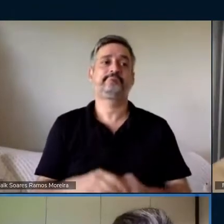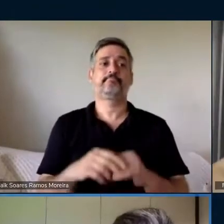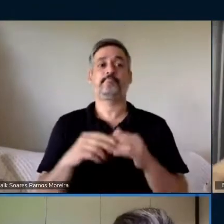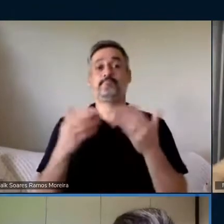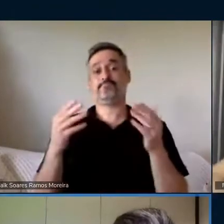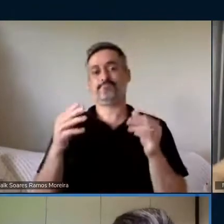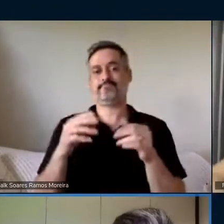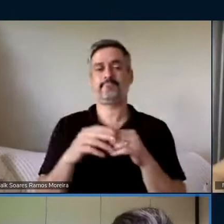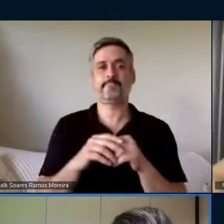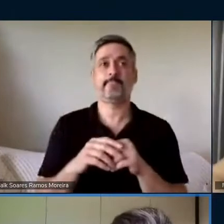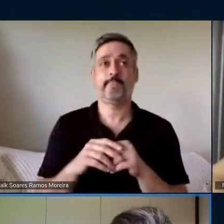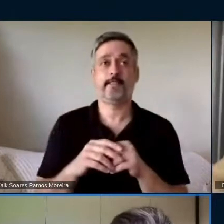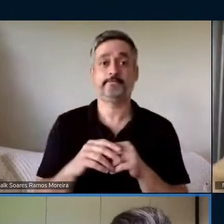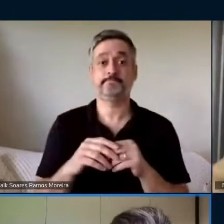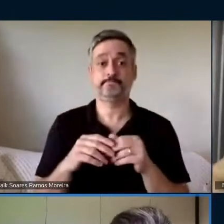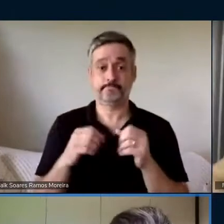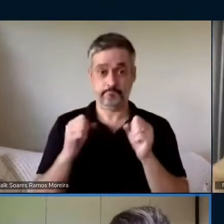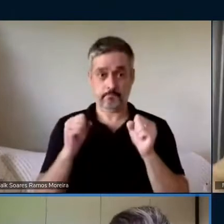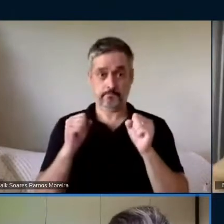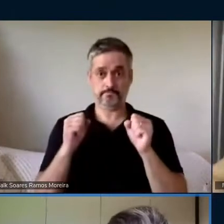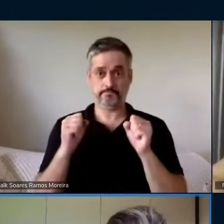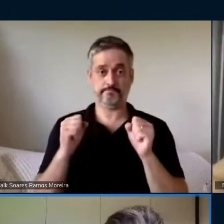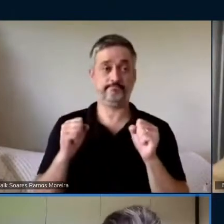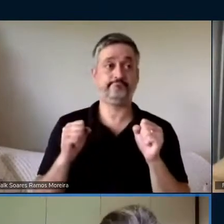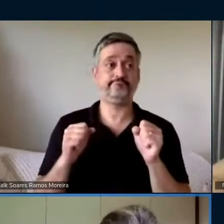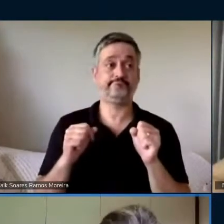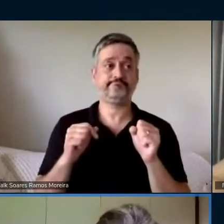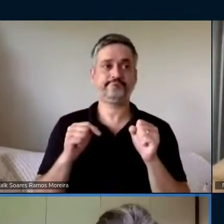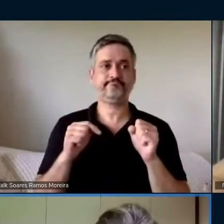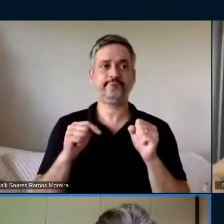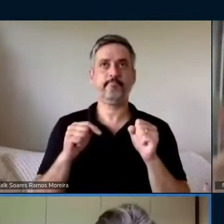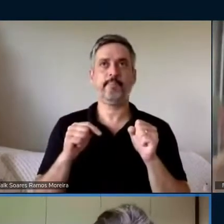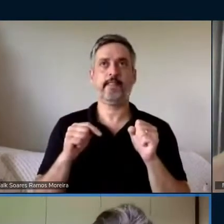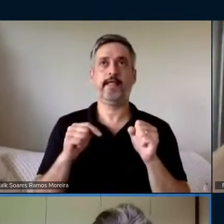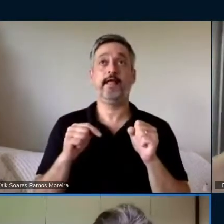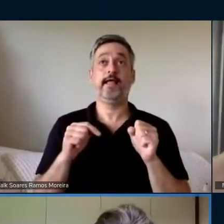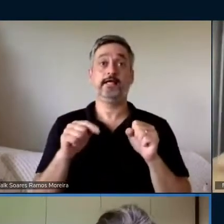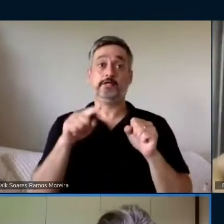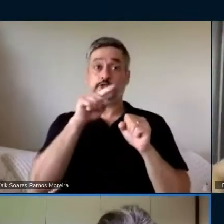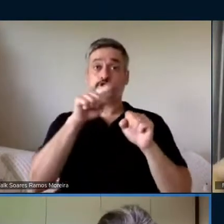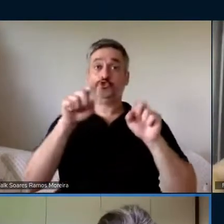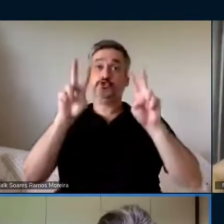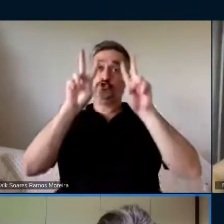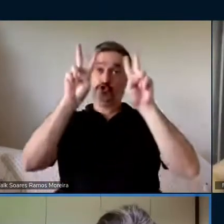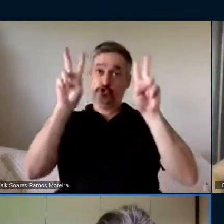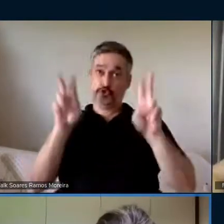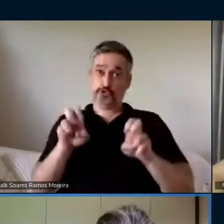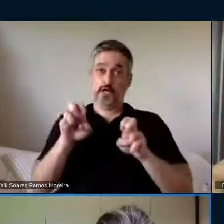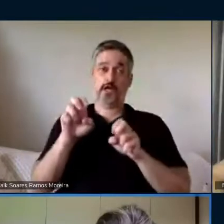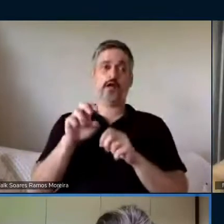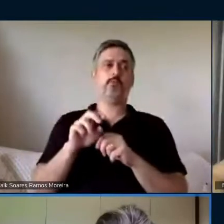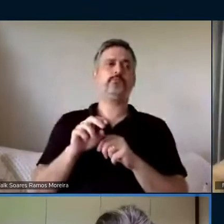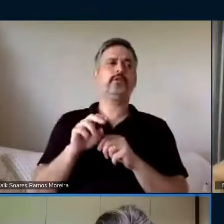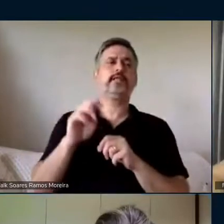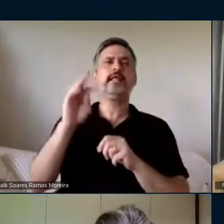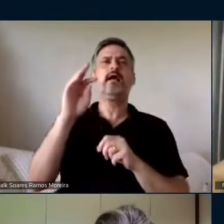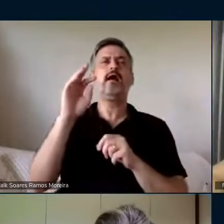Seria basicamente isso. Eu achei que poderia ser abordado de uma forma mais com outros autores também.